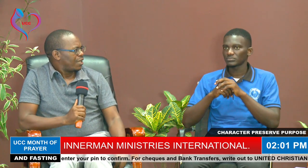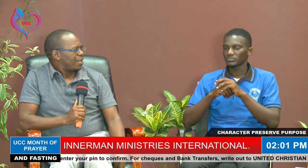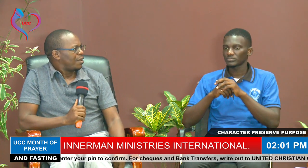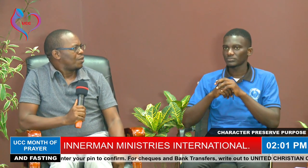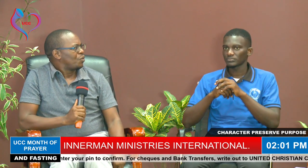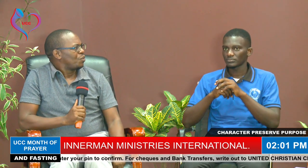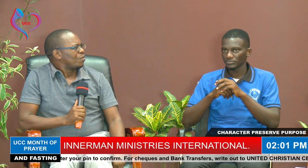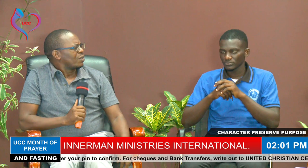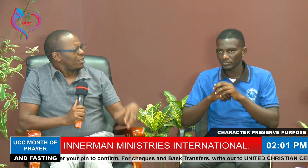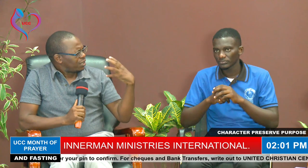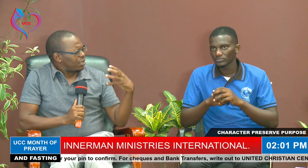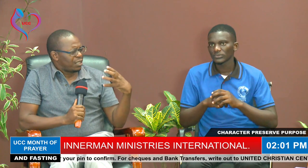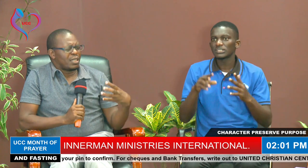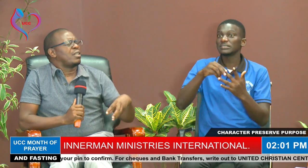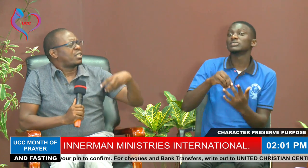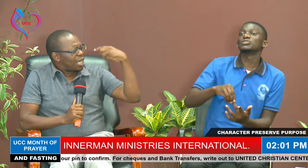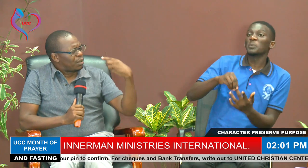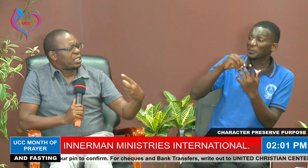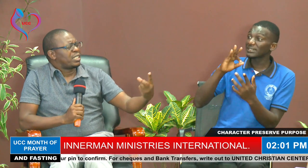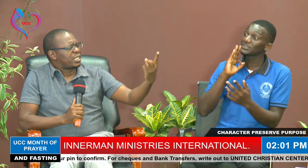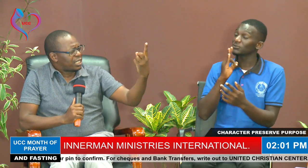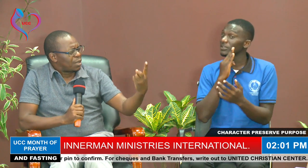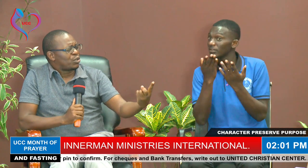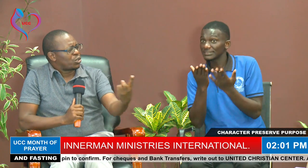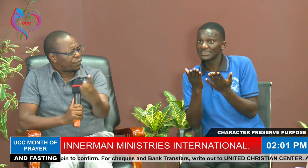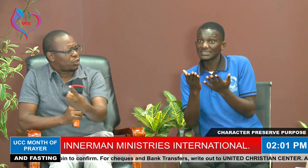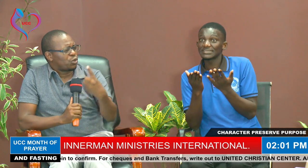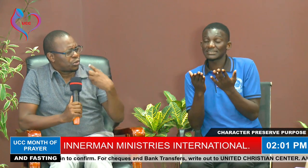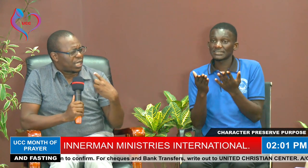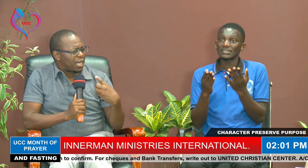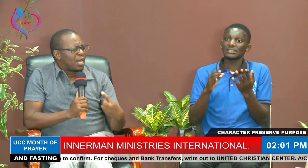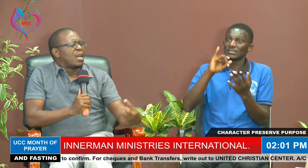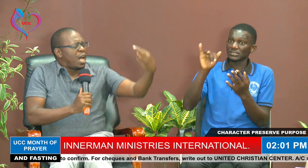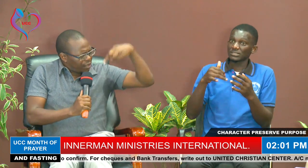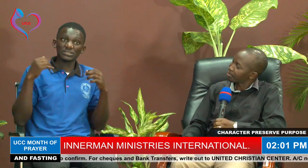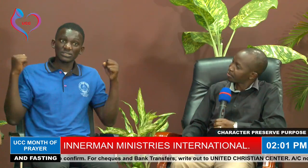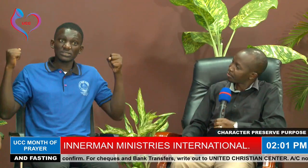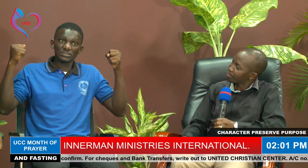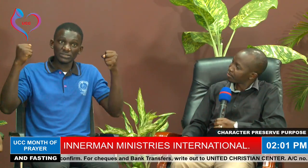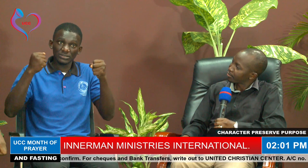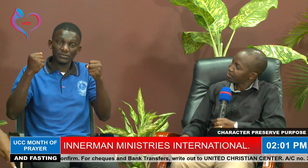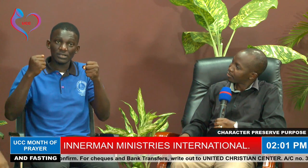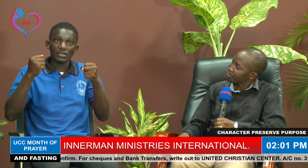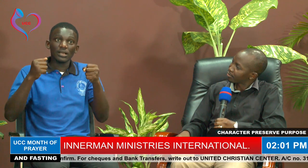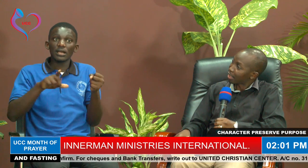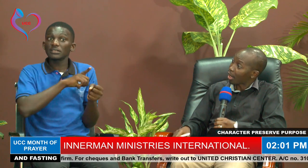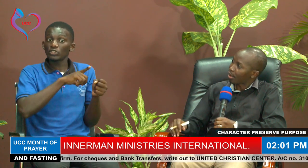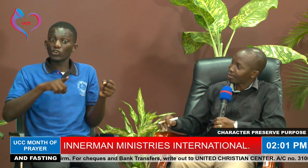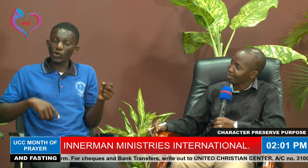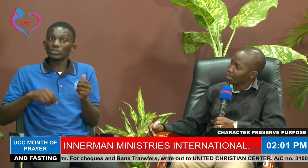achali call special favor yo ekigambo kiyita mu Joseph kyojjo kusanga and the Lord was with him yeah I